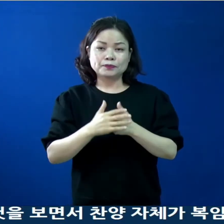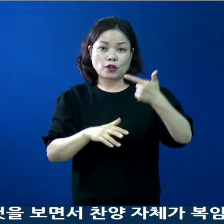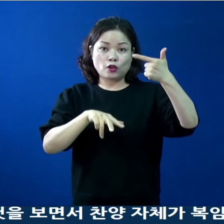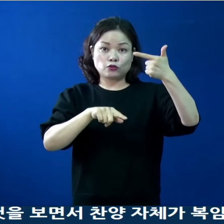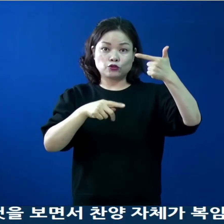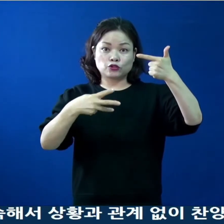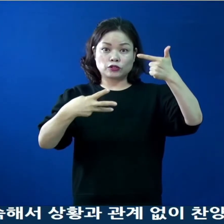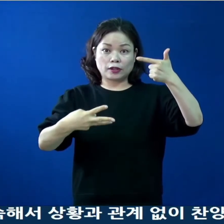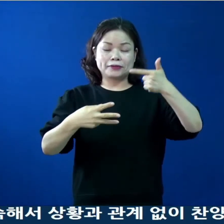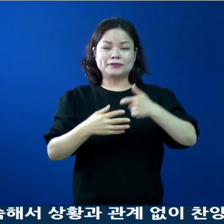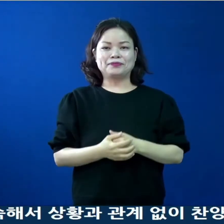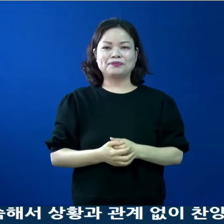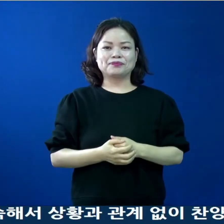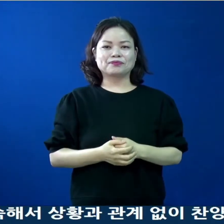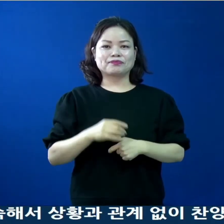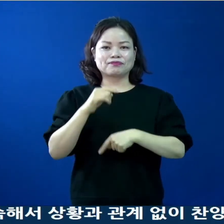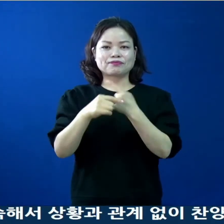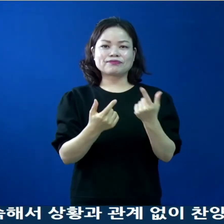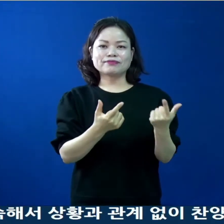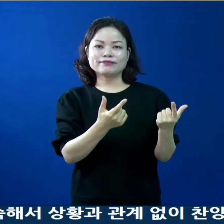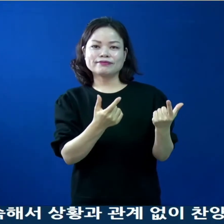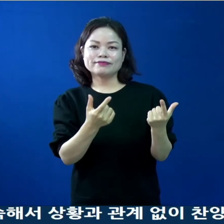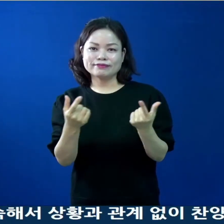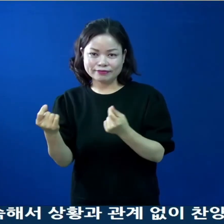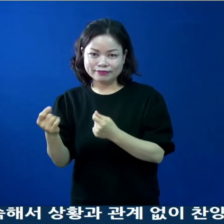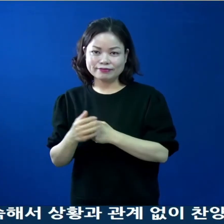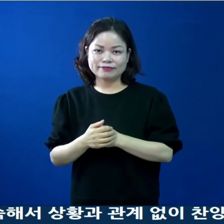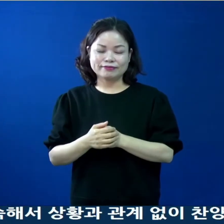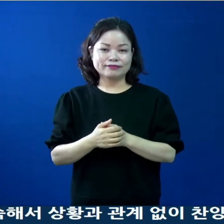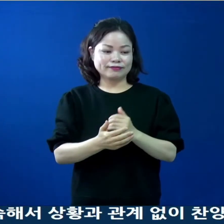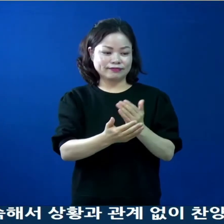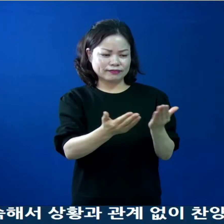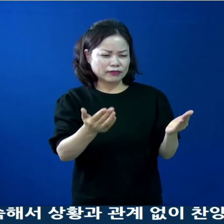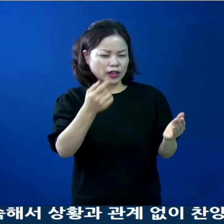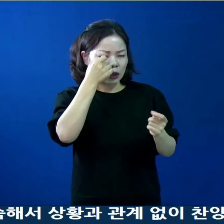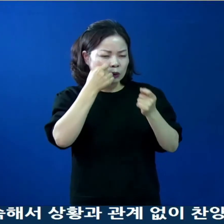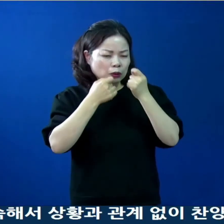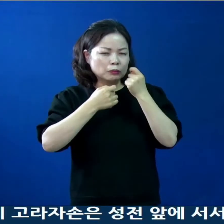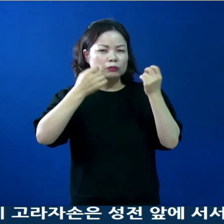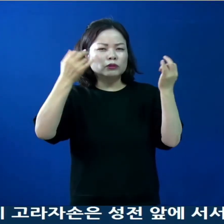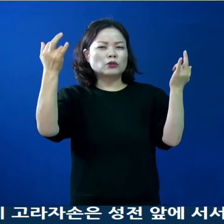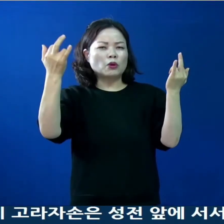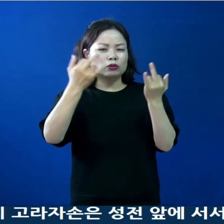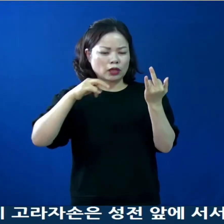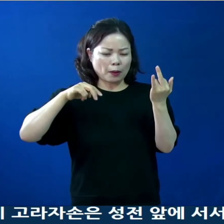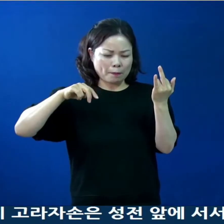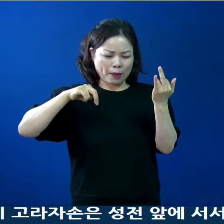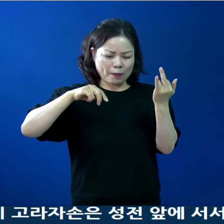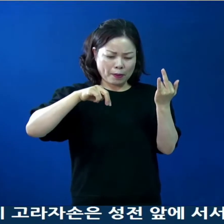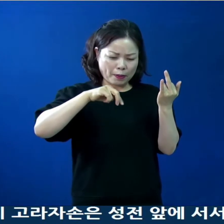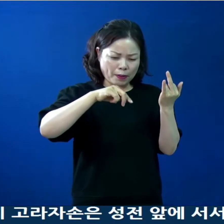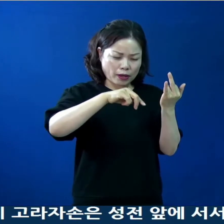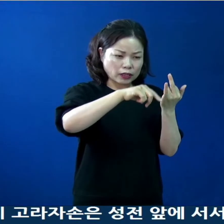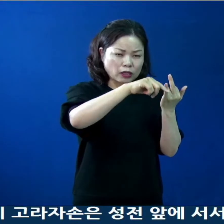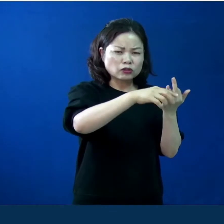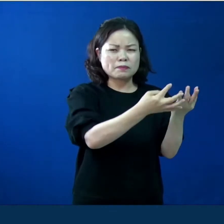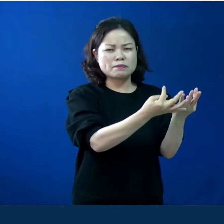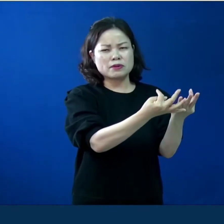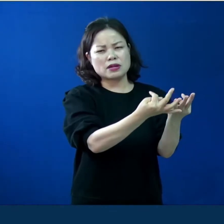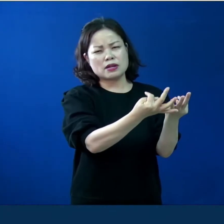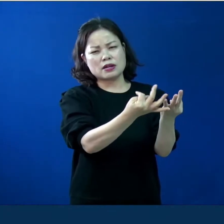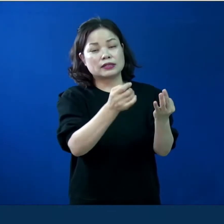읽어보도록 하겠습니다. 함께 읽겠습니다. 시작. 그들이 눈물 골짜기로 지나갈 때에 그곳에 많은 샘이